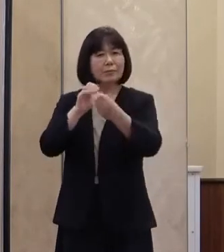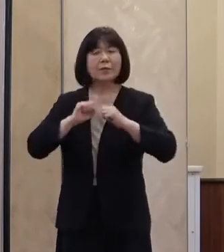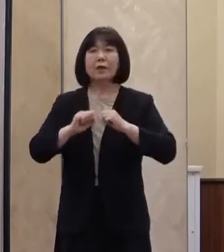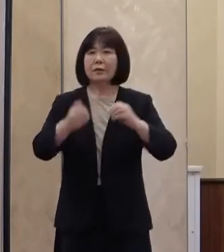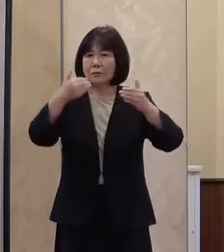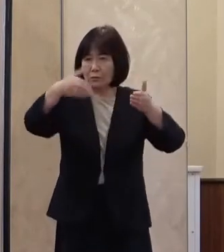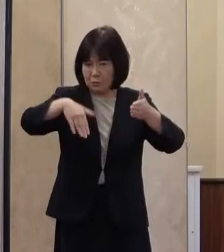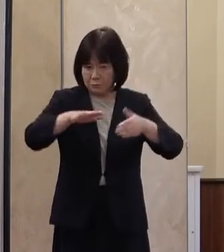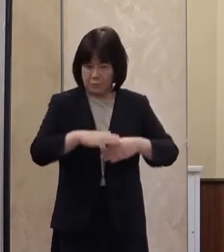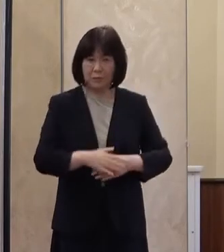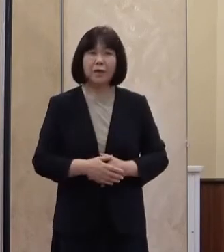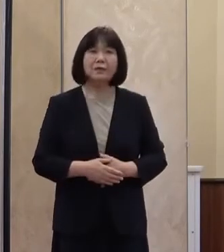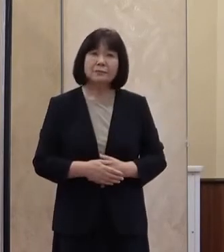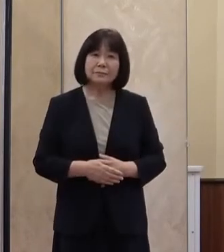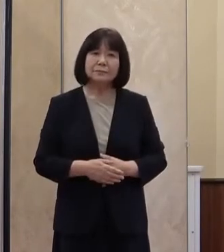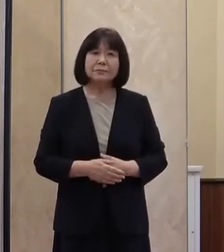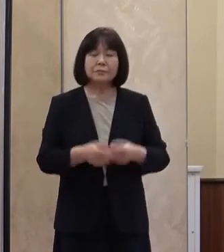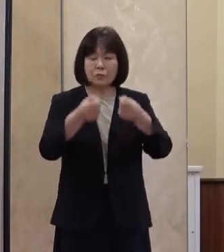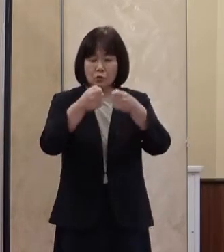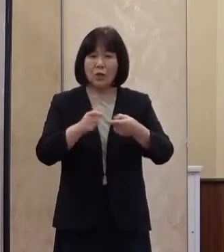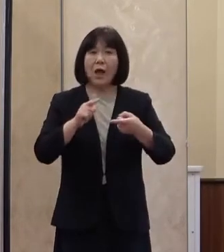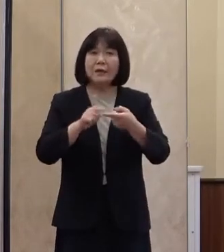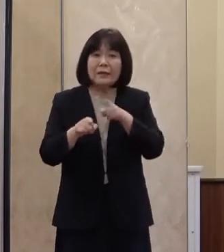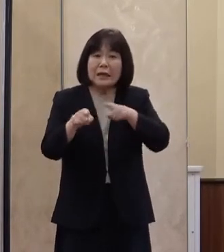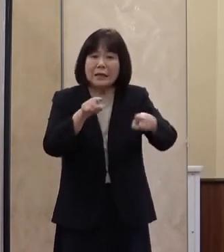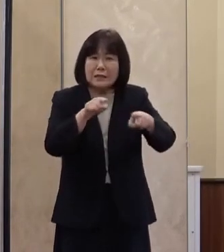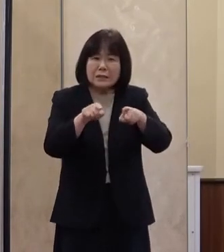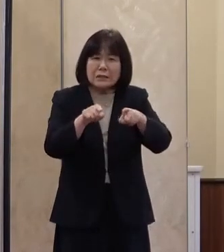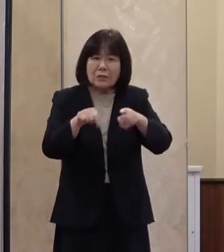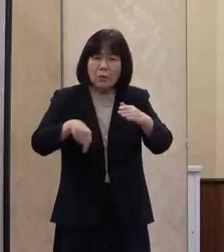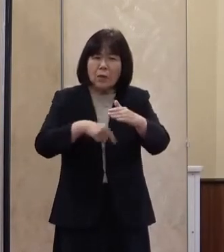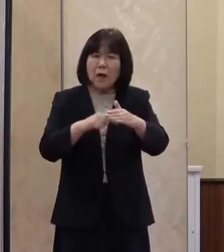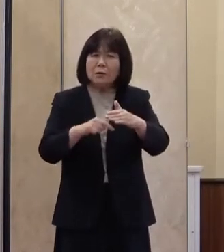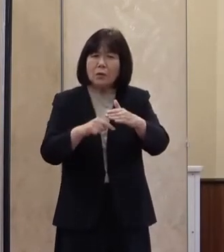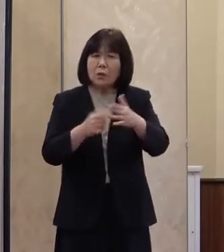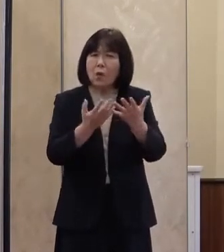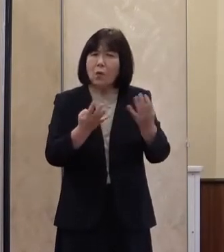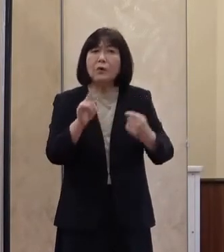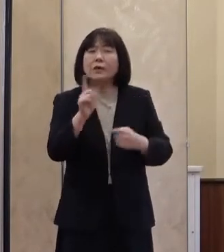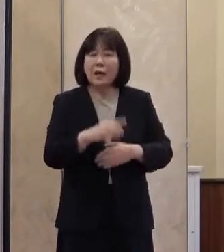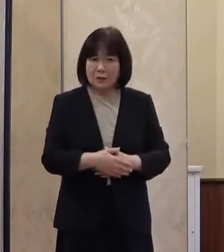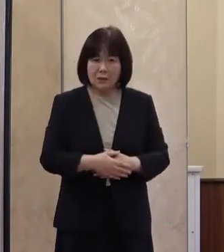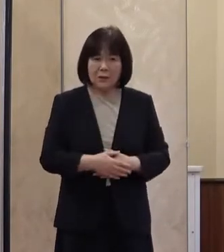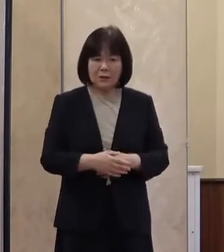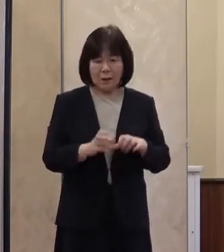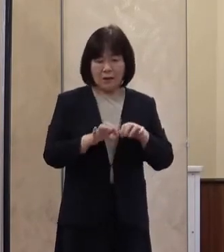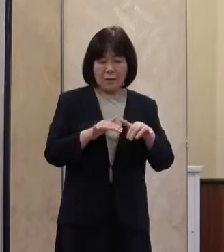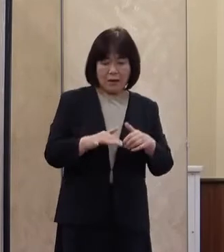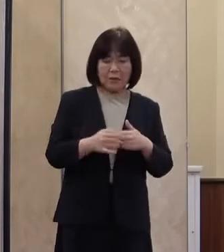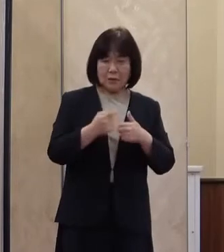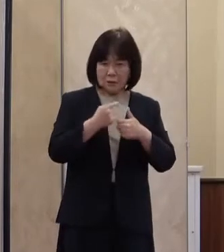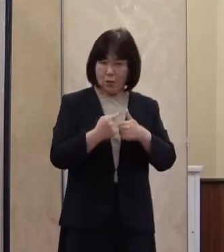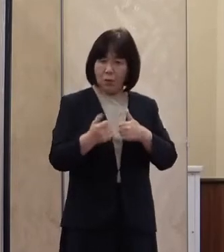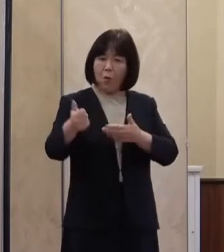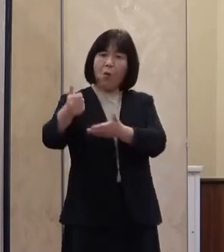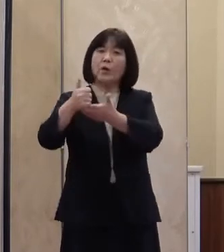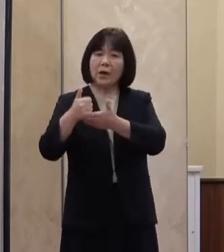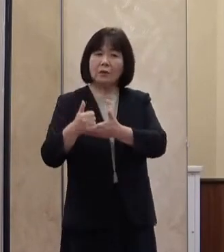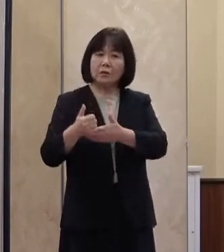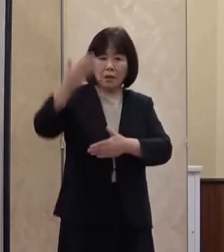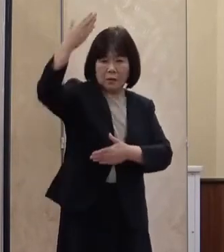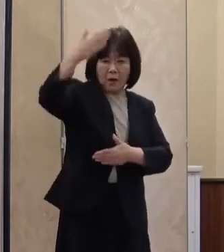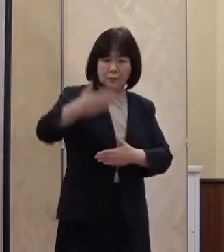ります。で、具体的な指示事項でよくあるものですけども、レジと客の間にアクリル板等の設